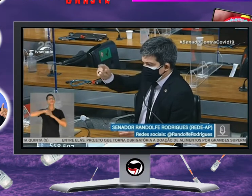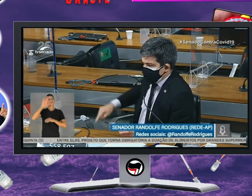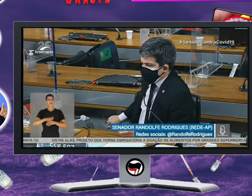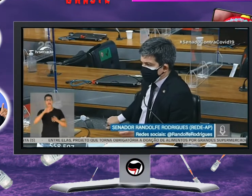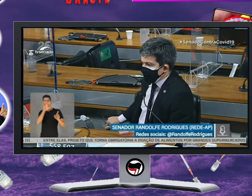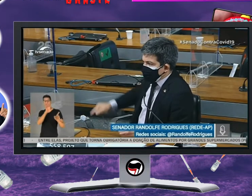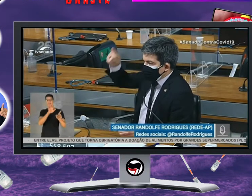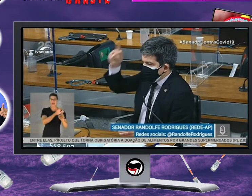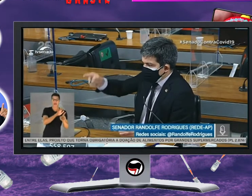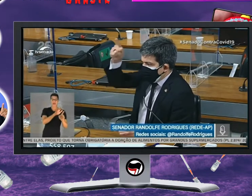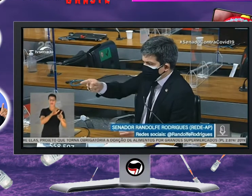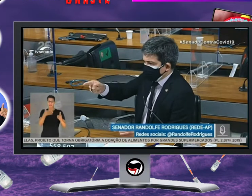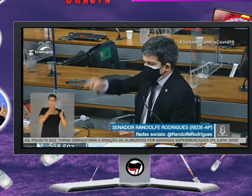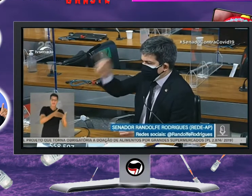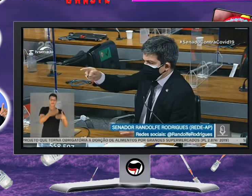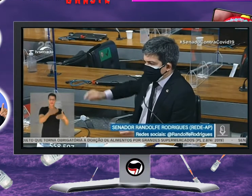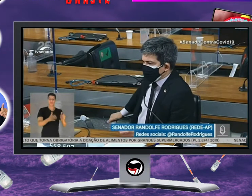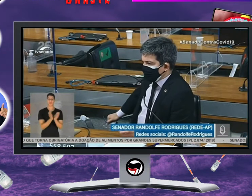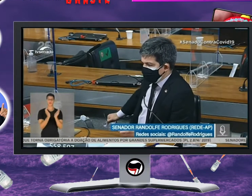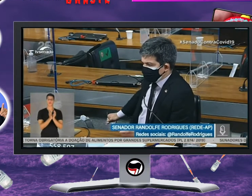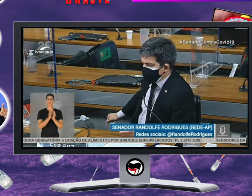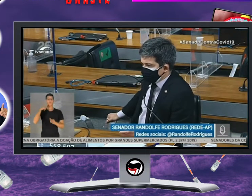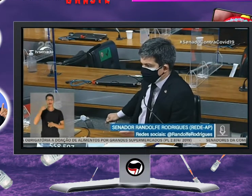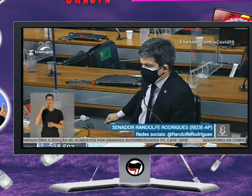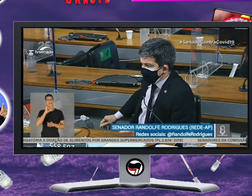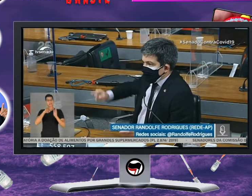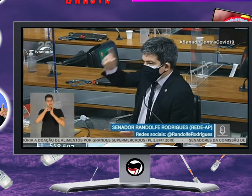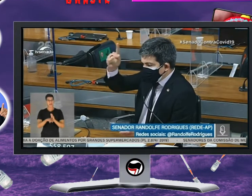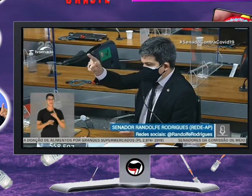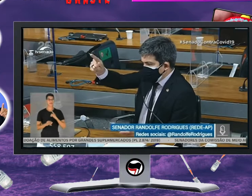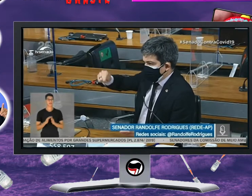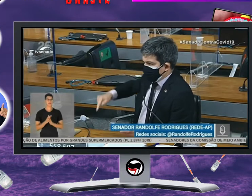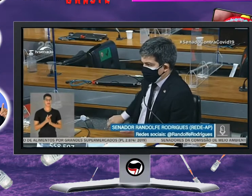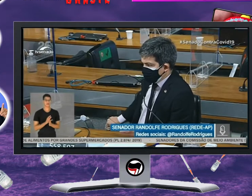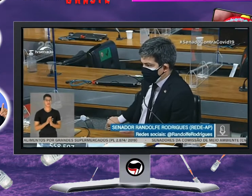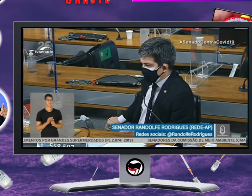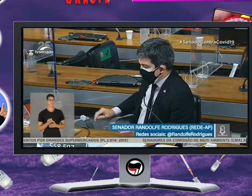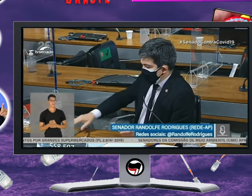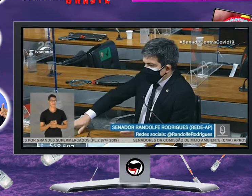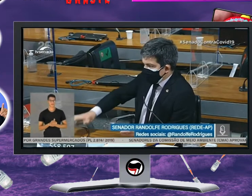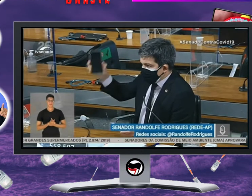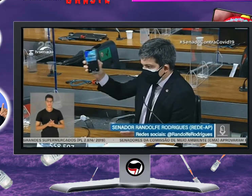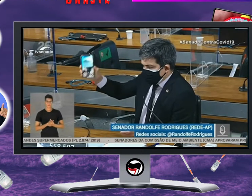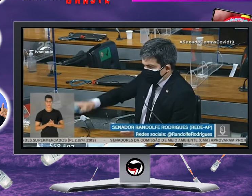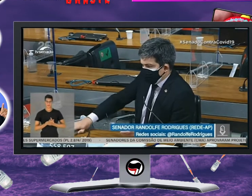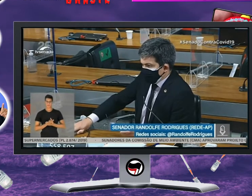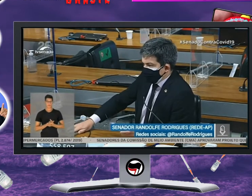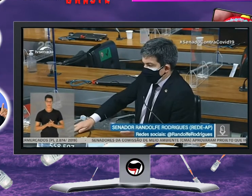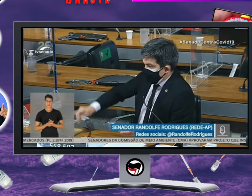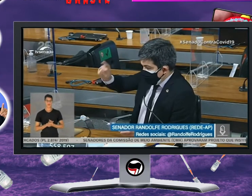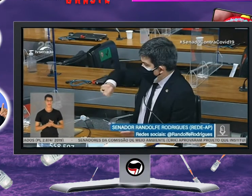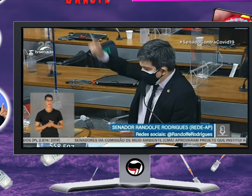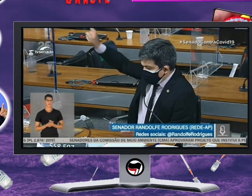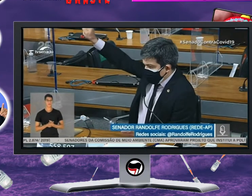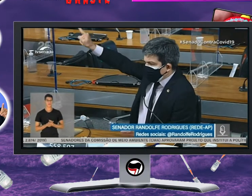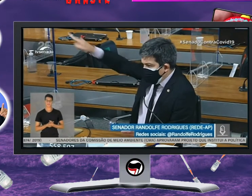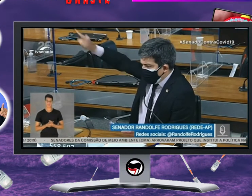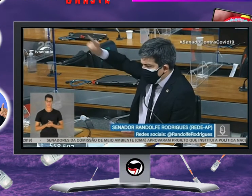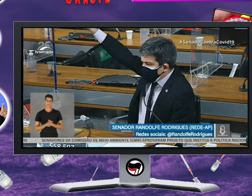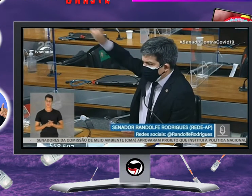intimidar, tentar impedir o funcionamento de comissões parlamentares de inquérito. Exatamente. Salta aos olhos, senhor presidente, que este inquérito, outros inquéritos com roubalheira no Ministério da